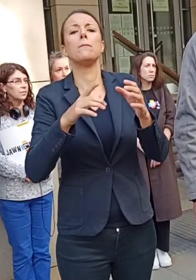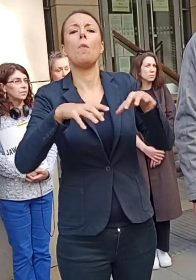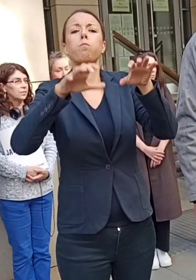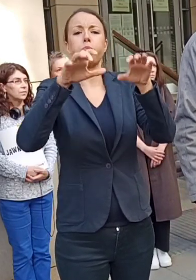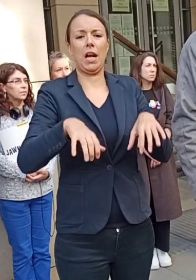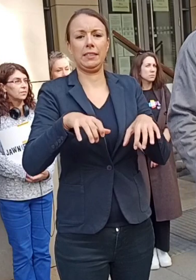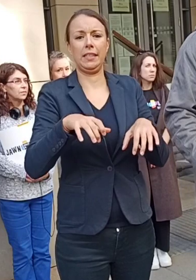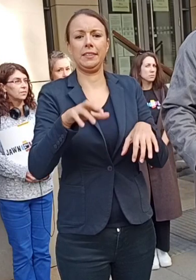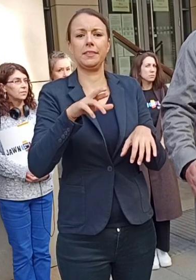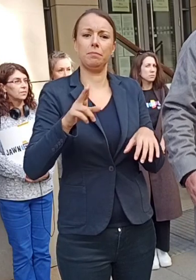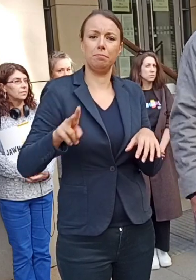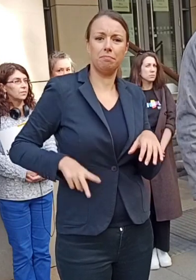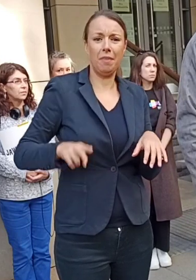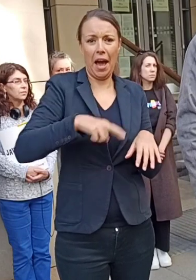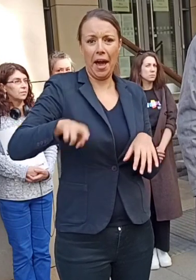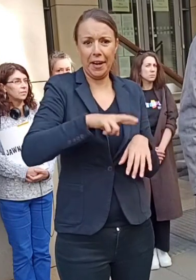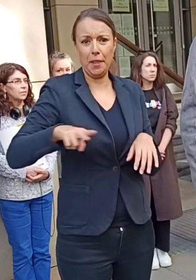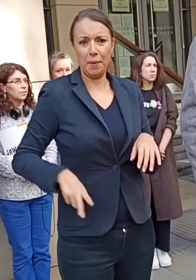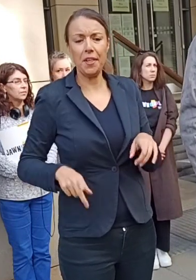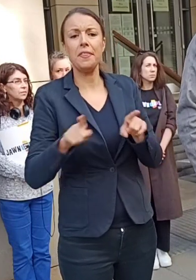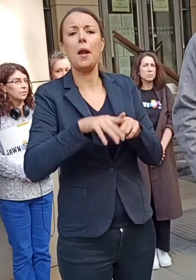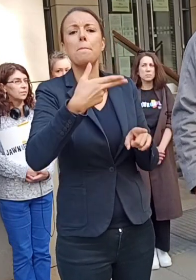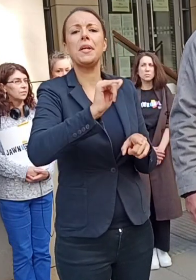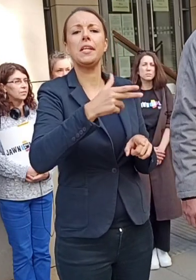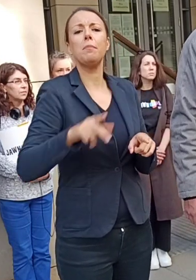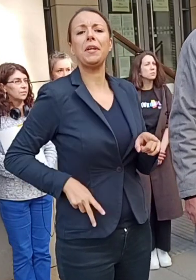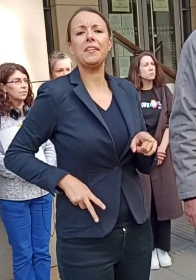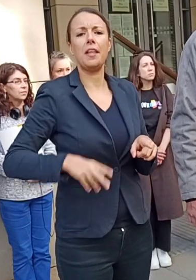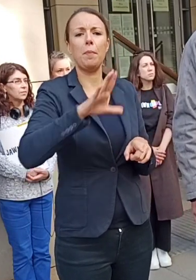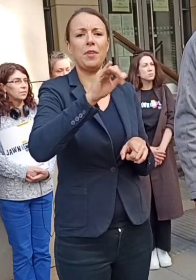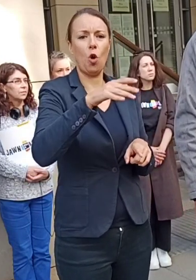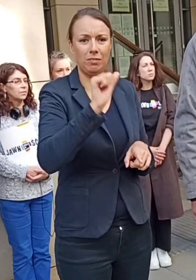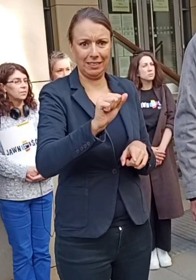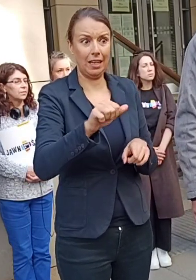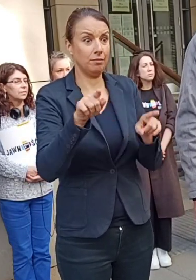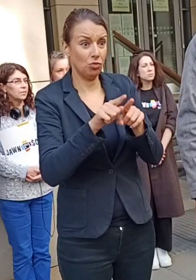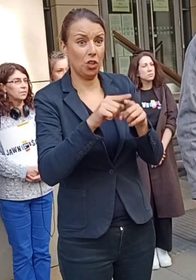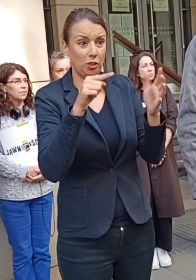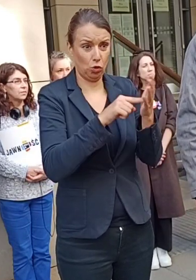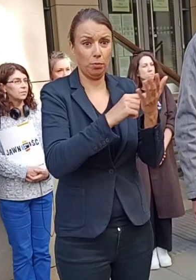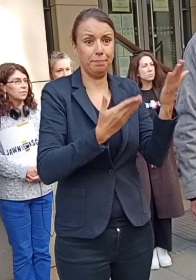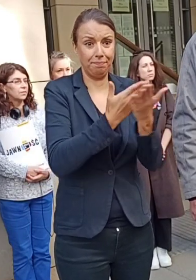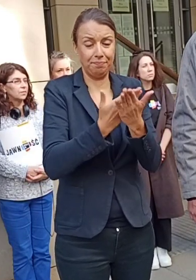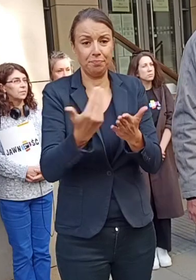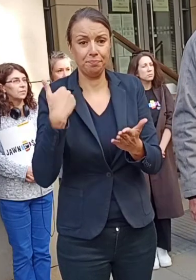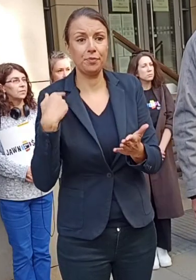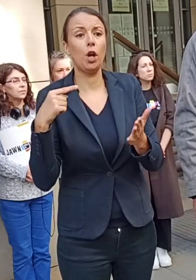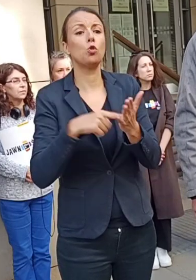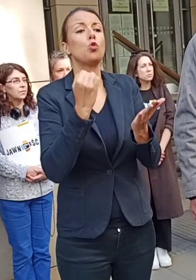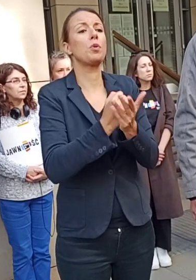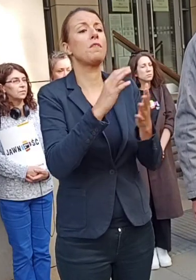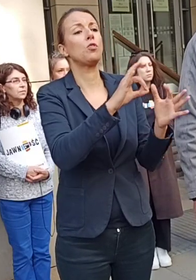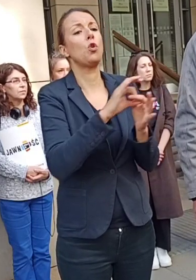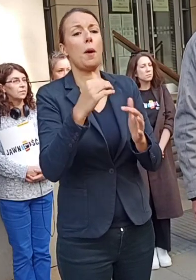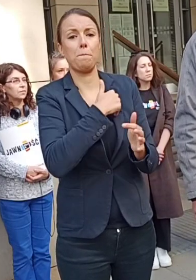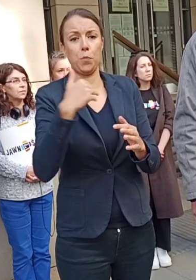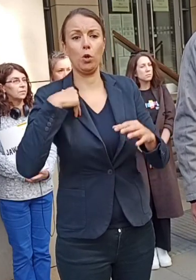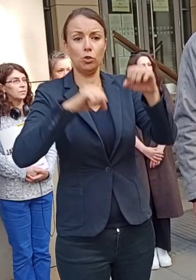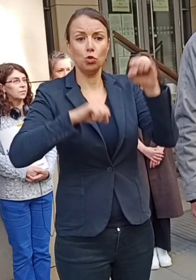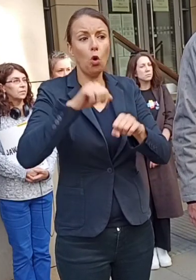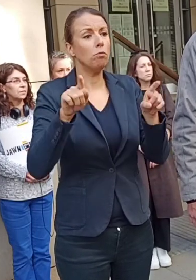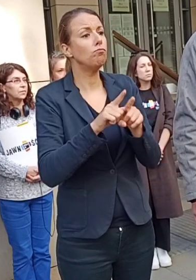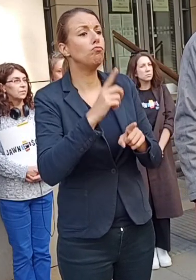minister Wieńkowski. Później te sprawy się toczyły. To była ostatnia sprawa, która zadziała się przed polskim sądem. Też jest ważne, jaki